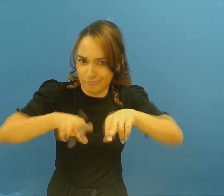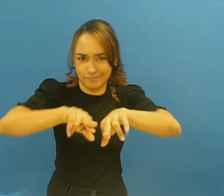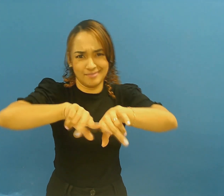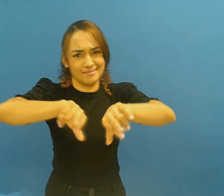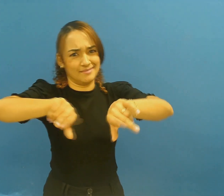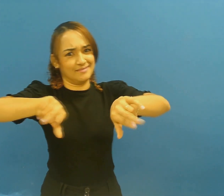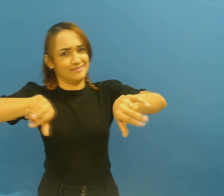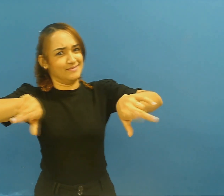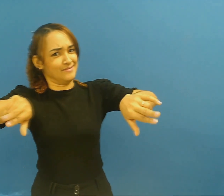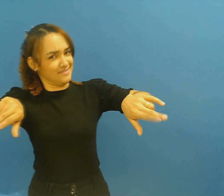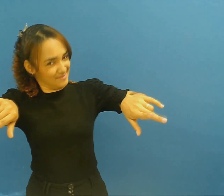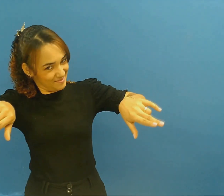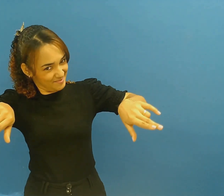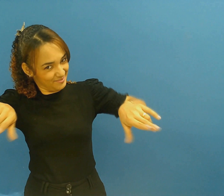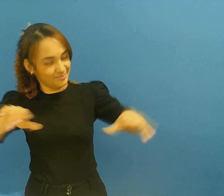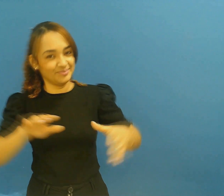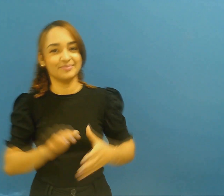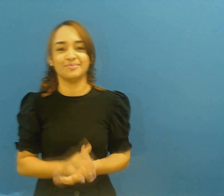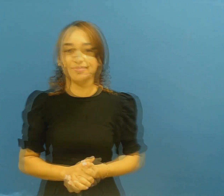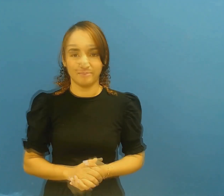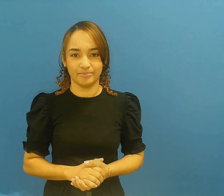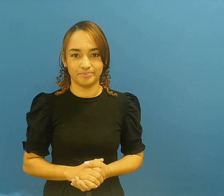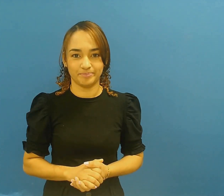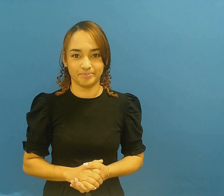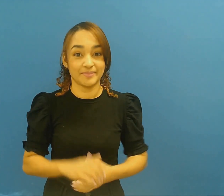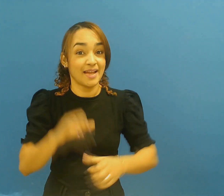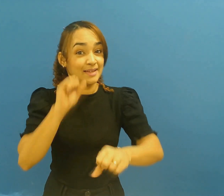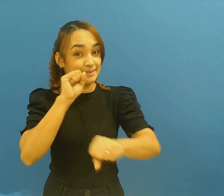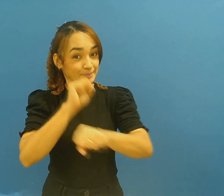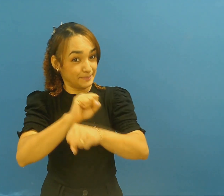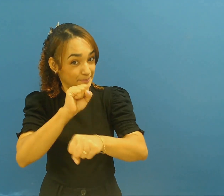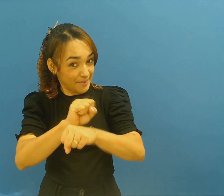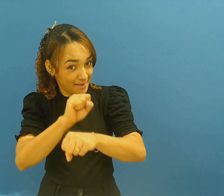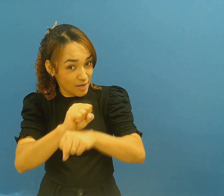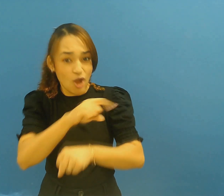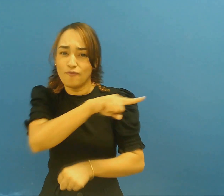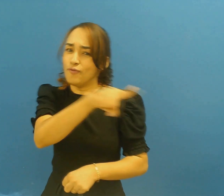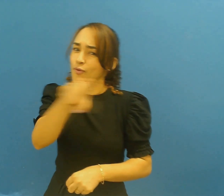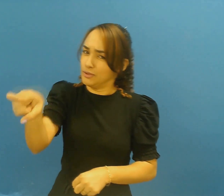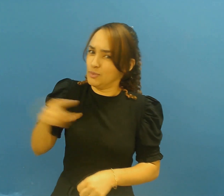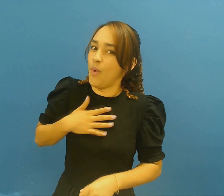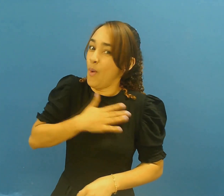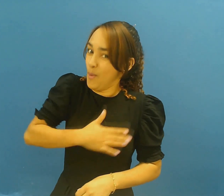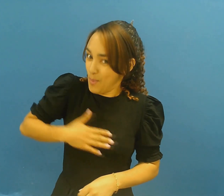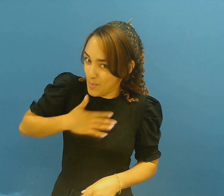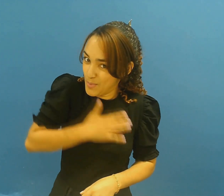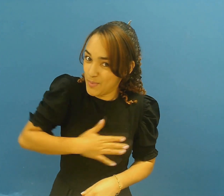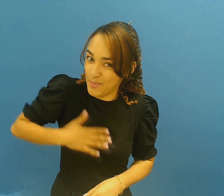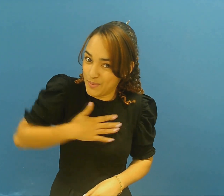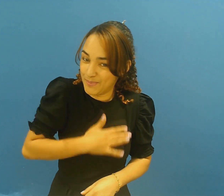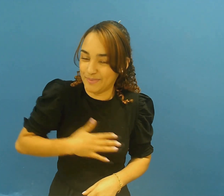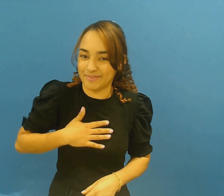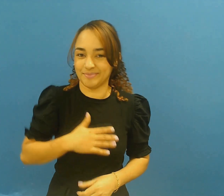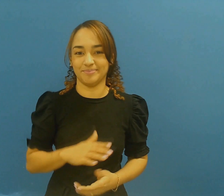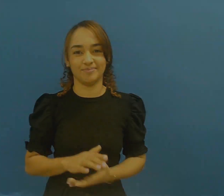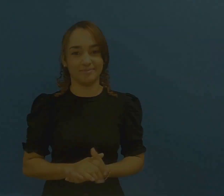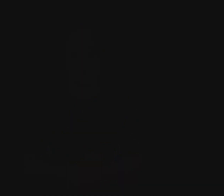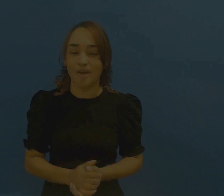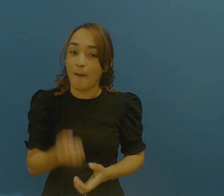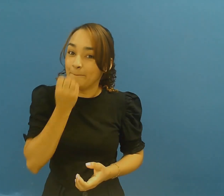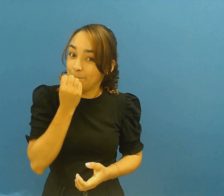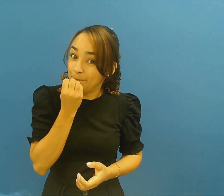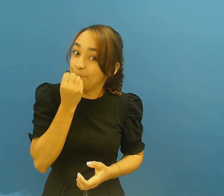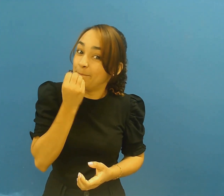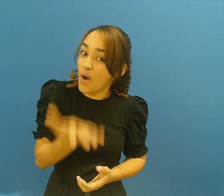porque faz parte da vivência cultural desse povo. Espero que vocês